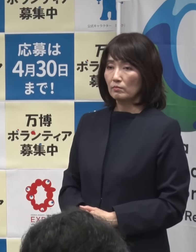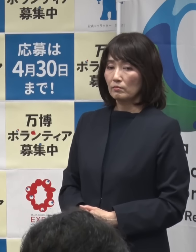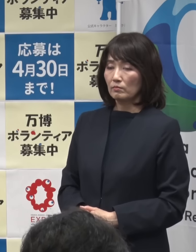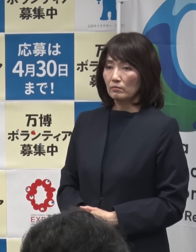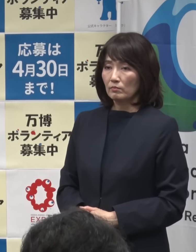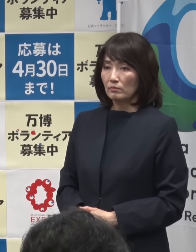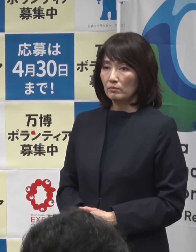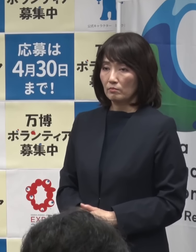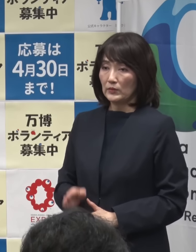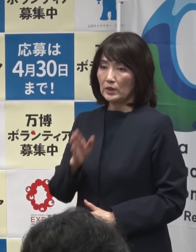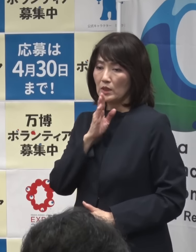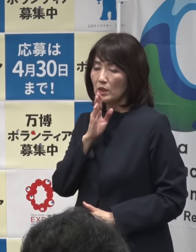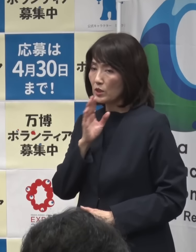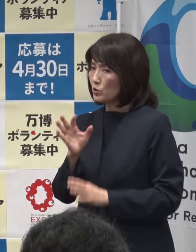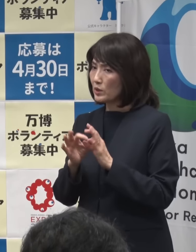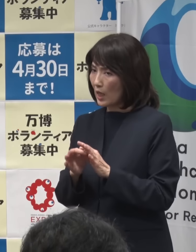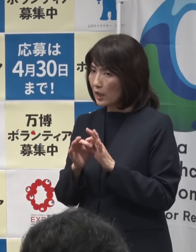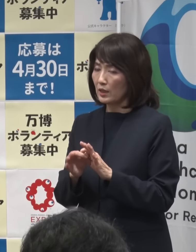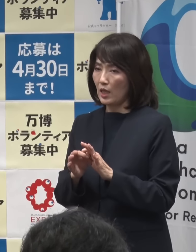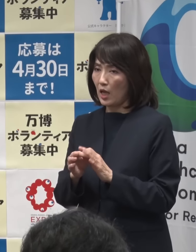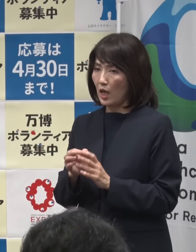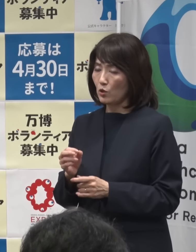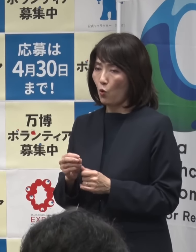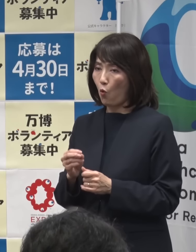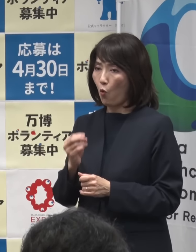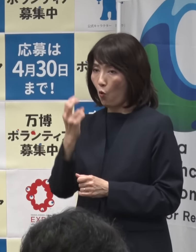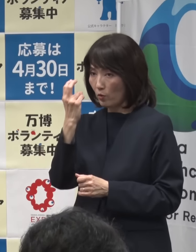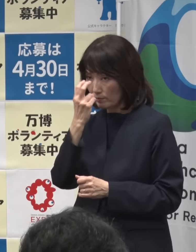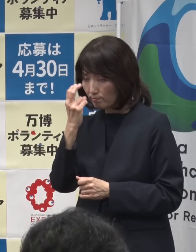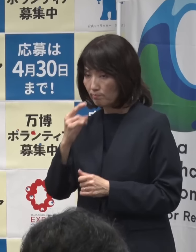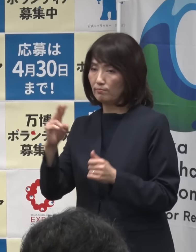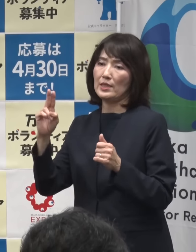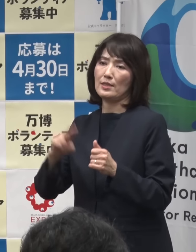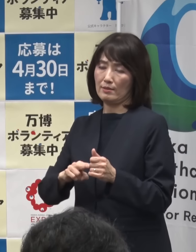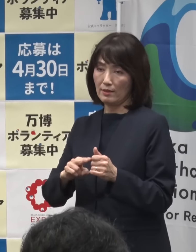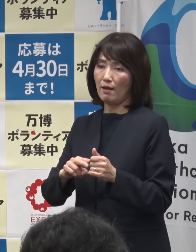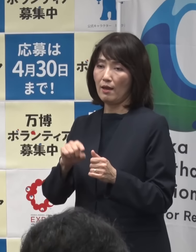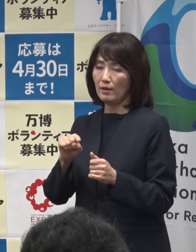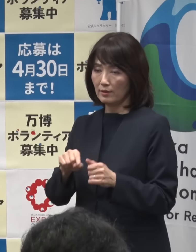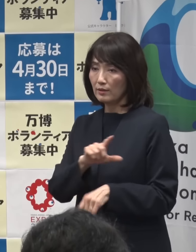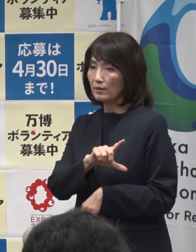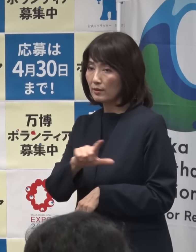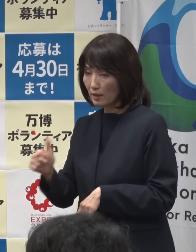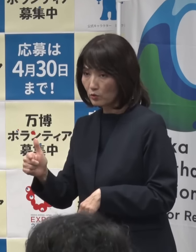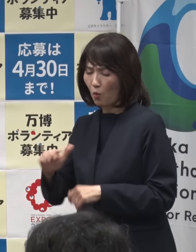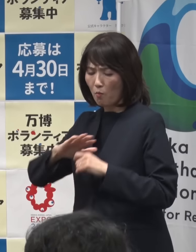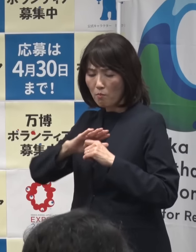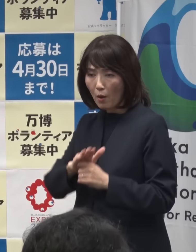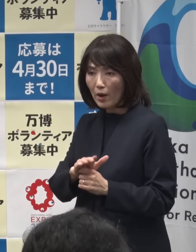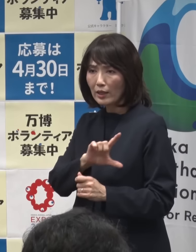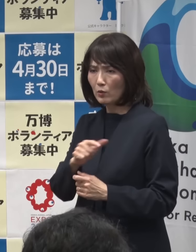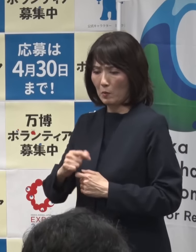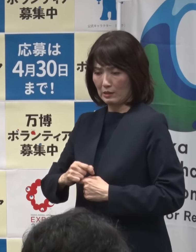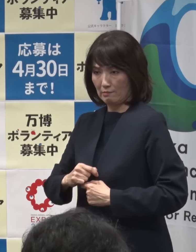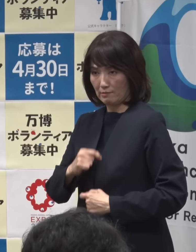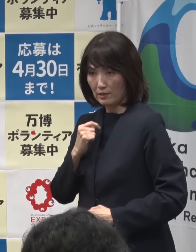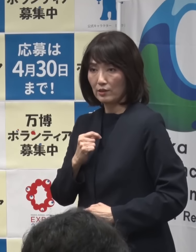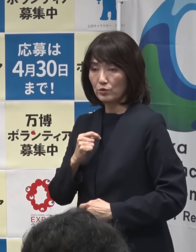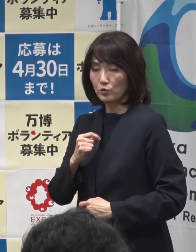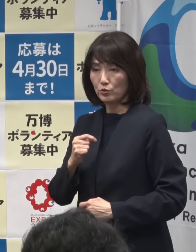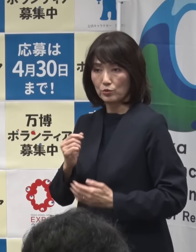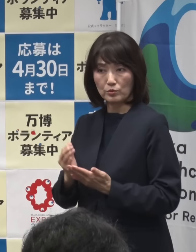やはりこの事実関係の認定、事実認定、そしてパワハラの行為認定、ここは公正を期す必要があるというふうに思っています